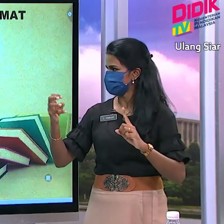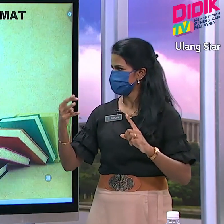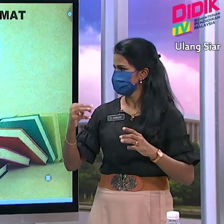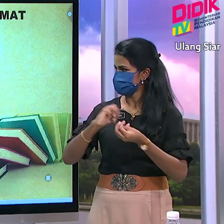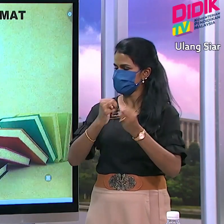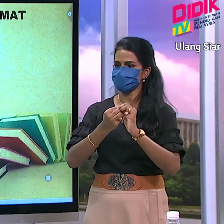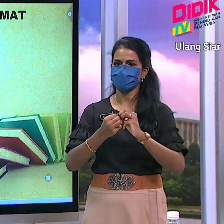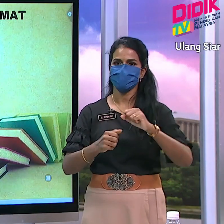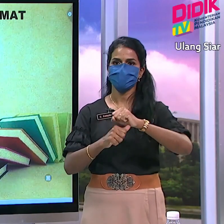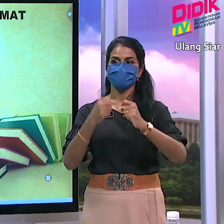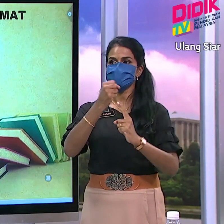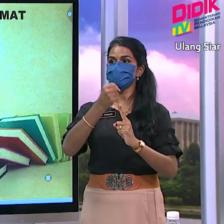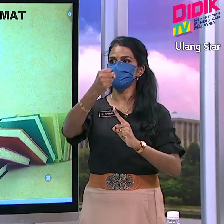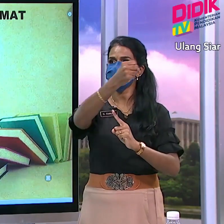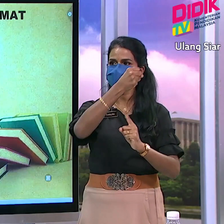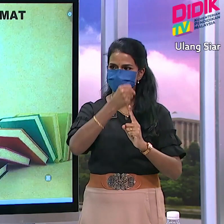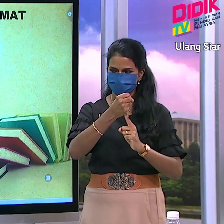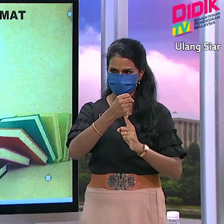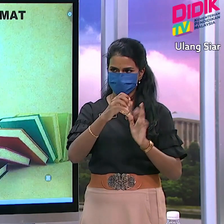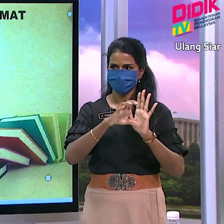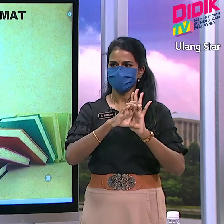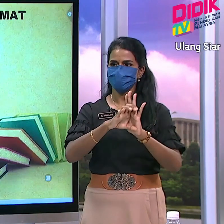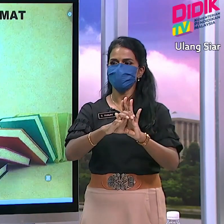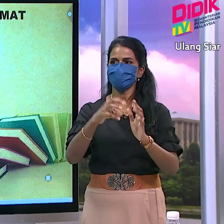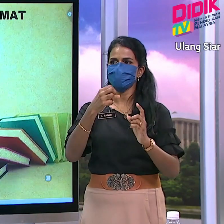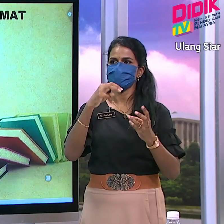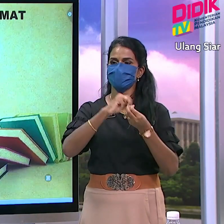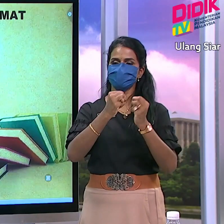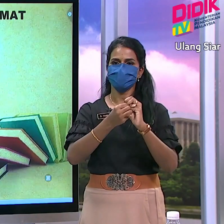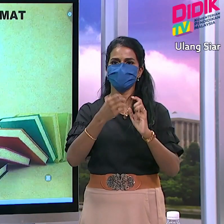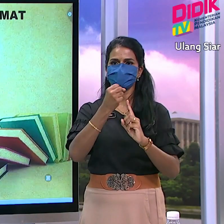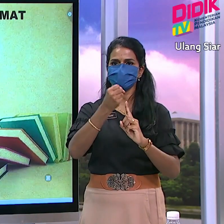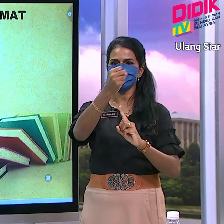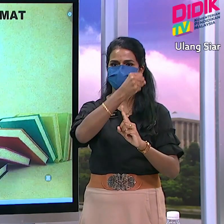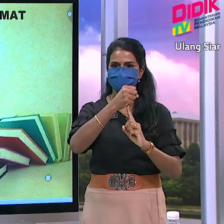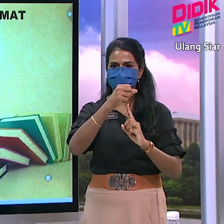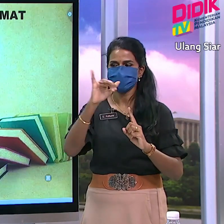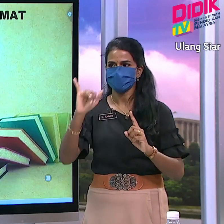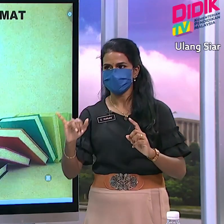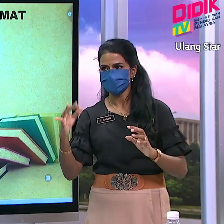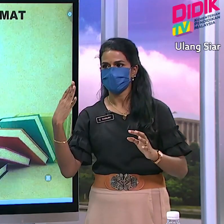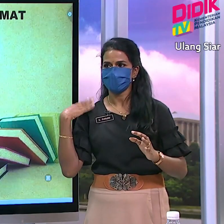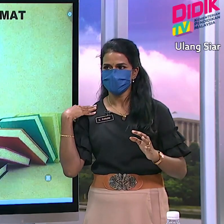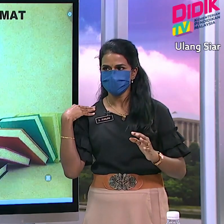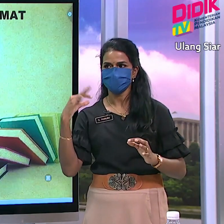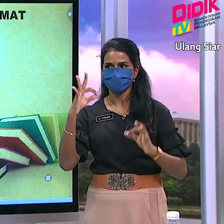daripada masalah sosial. Contoh masalah sosial yang ada